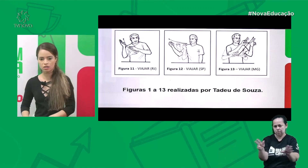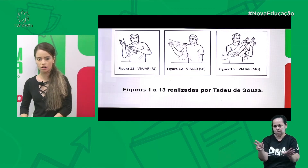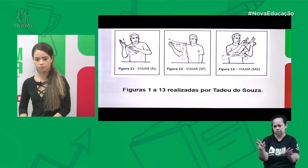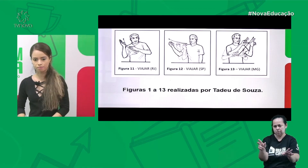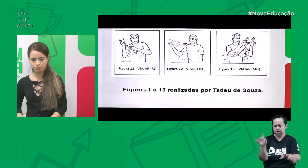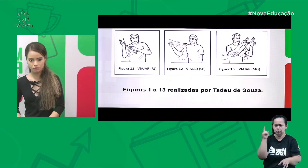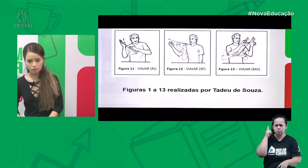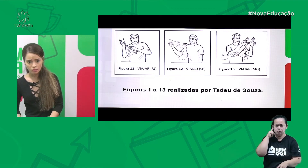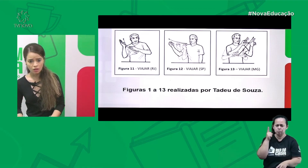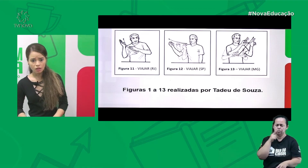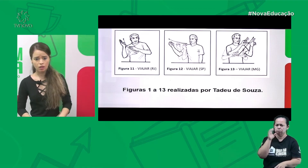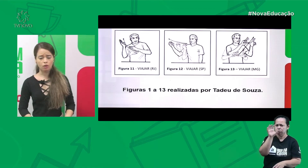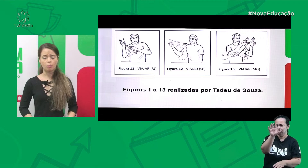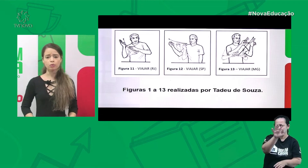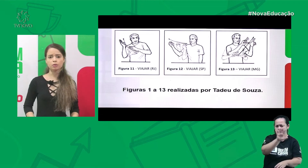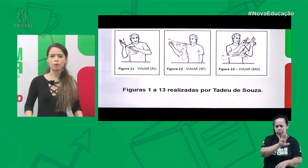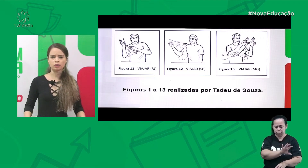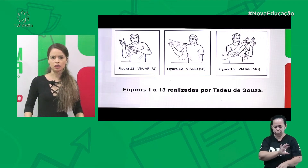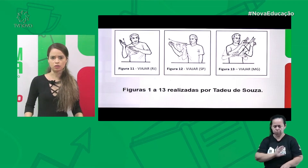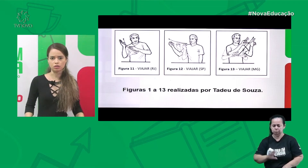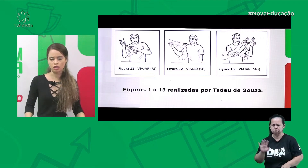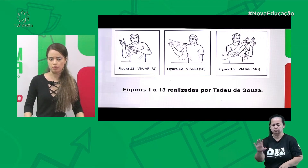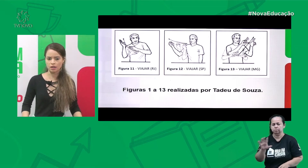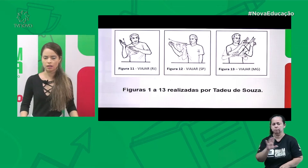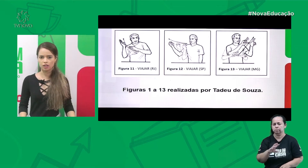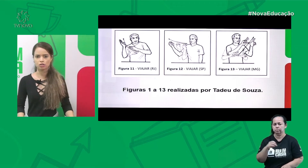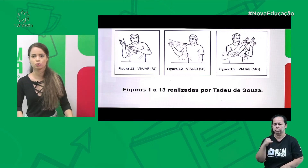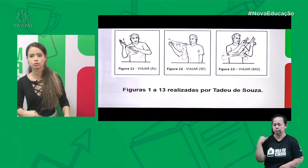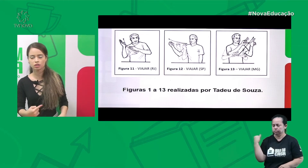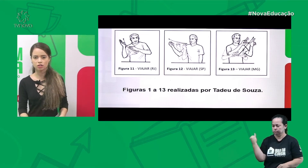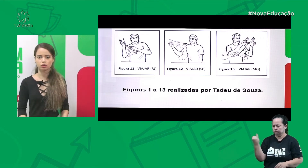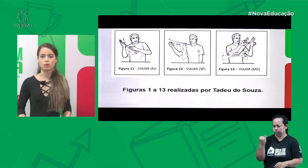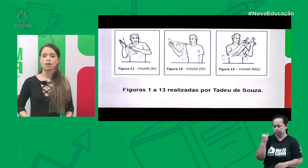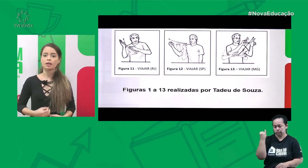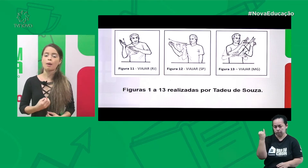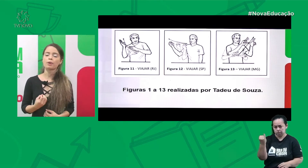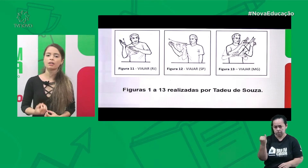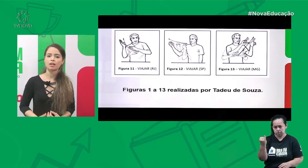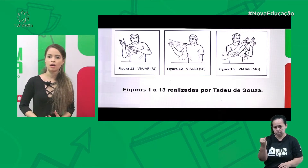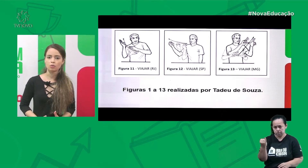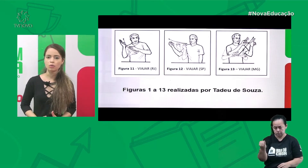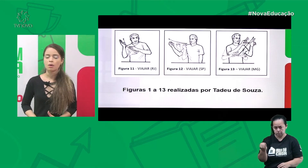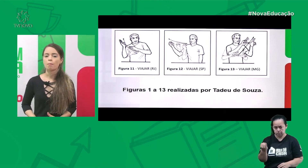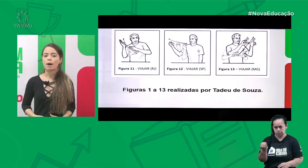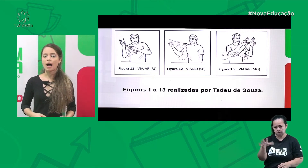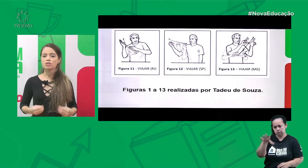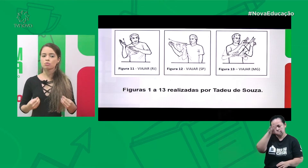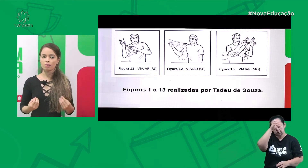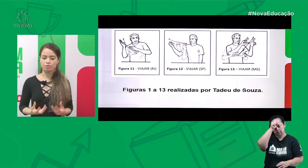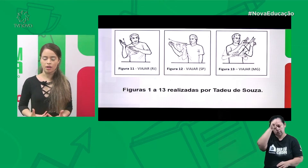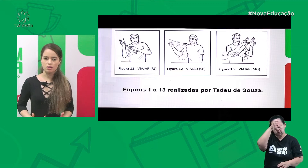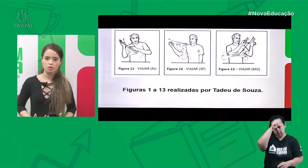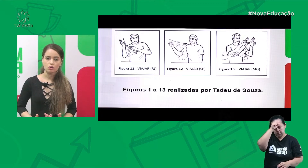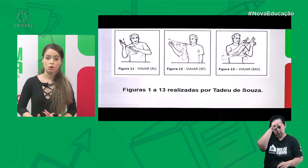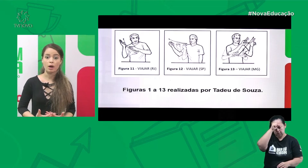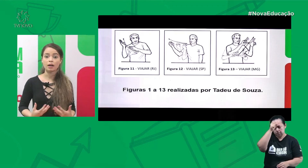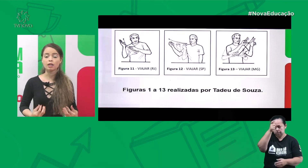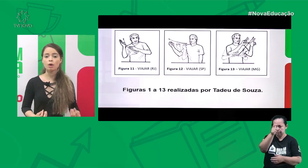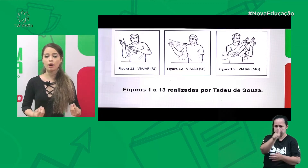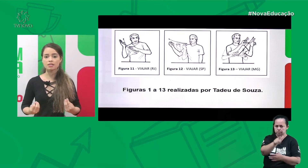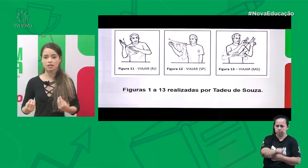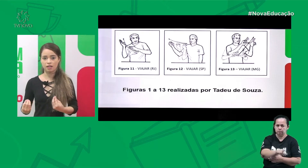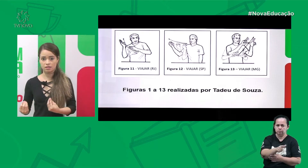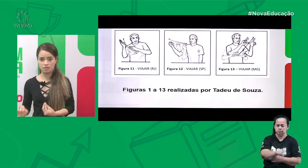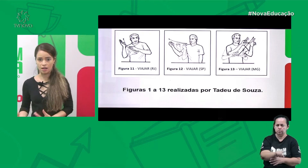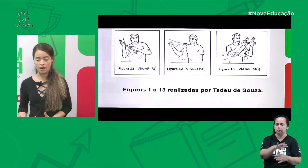cada região. Então, é muito importante nós estarmos aqui discutindo e aprendendo mais uma vez sobre a